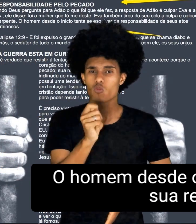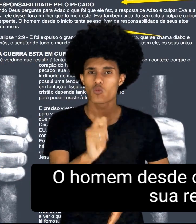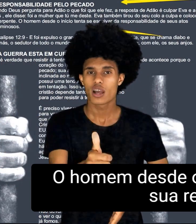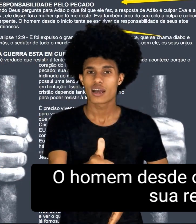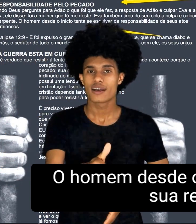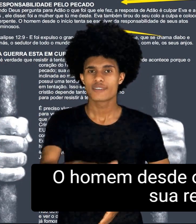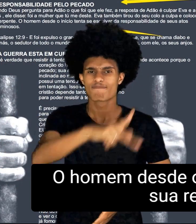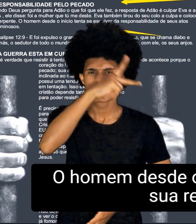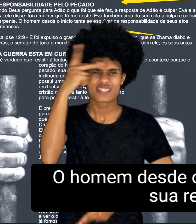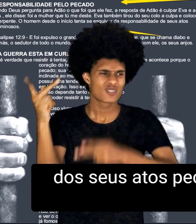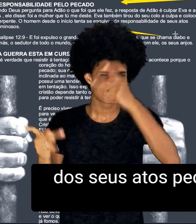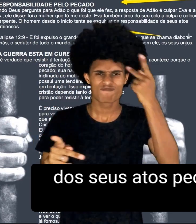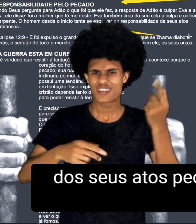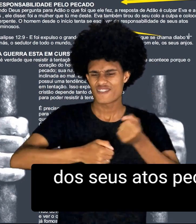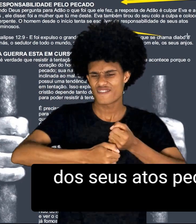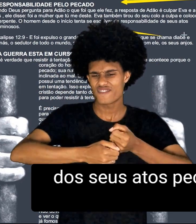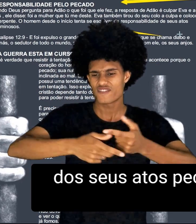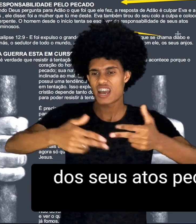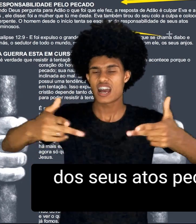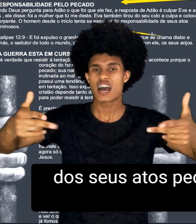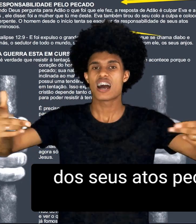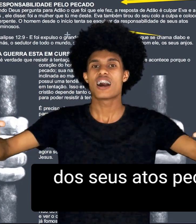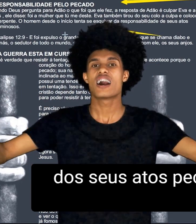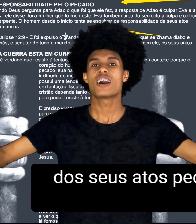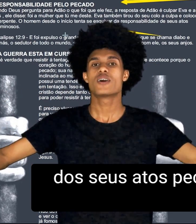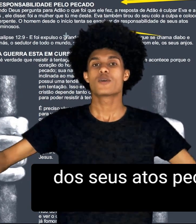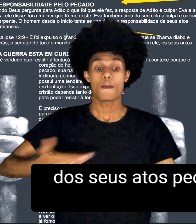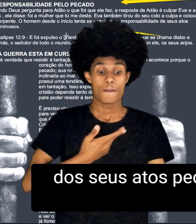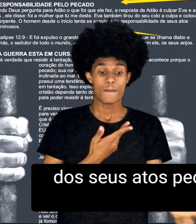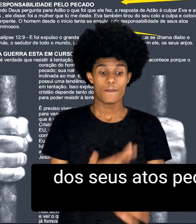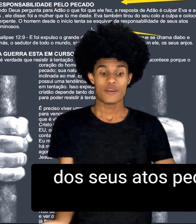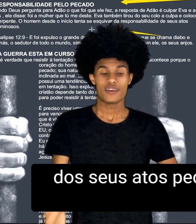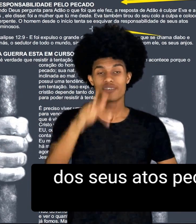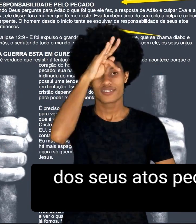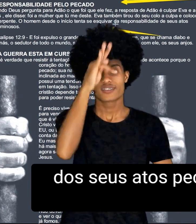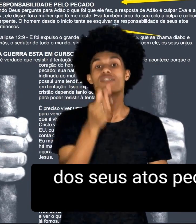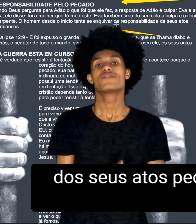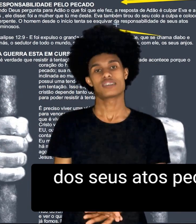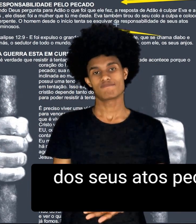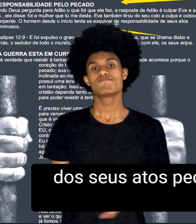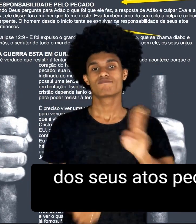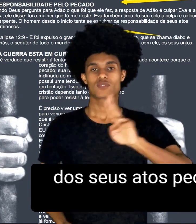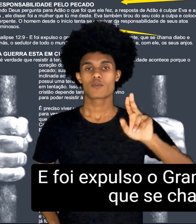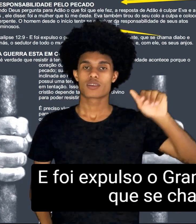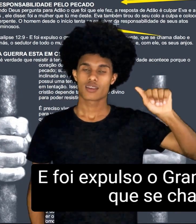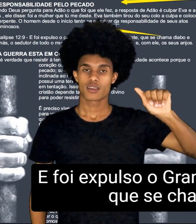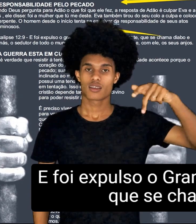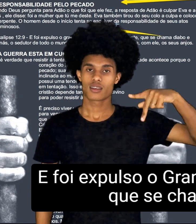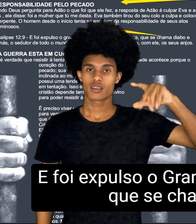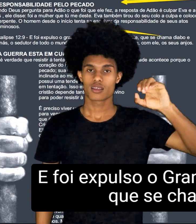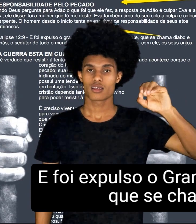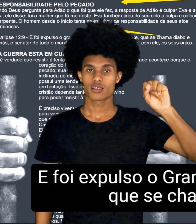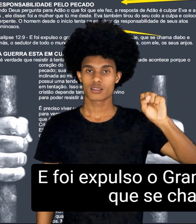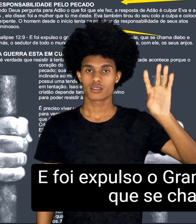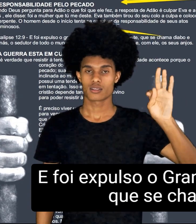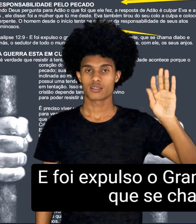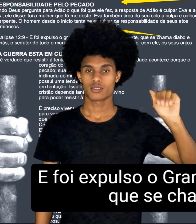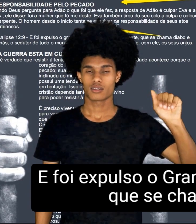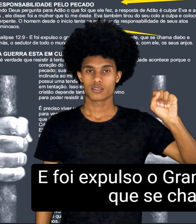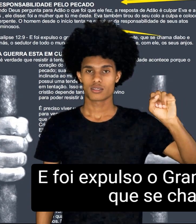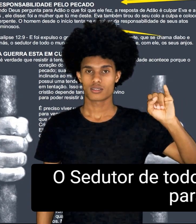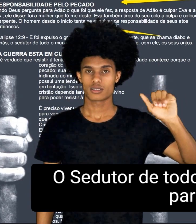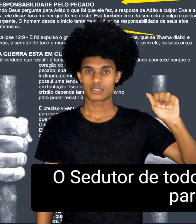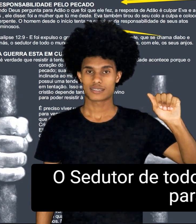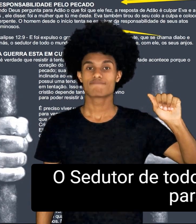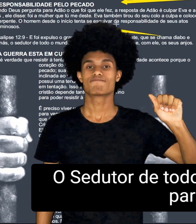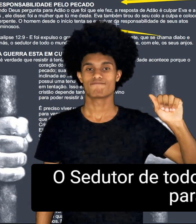desde o início tenta se esquivar de suas responsabilidades e dos seus atos pecaminosos. Apocalipse 12:9 mostra: e foi expulso o grande dragão, a antiga serpente que se chama